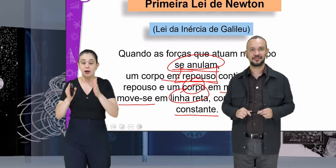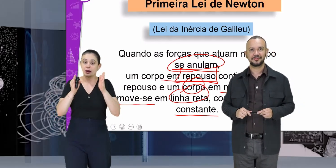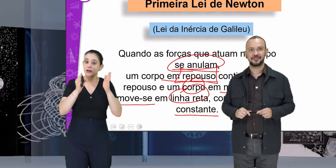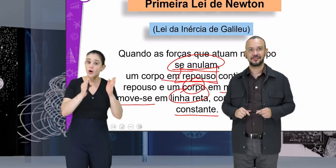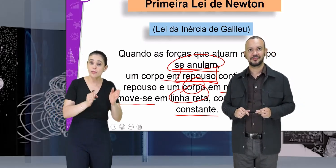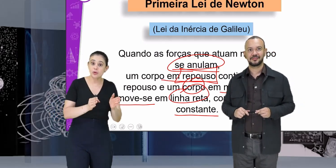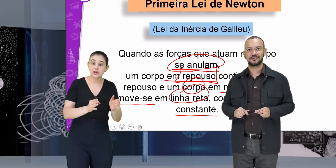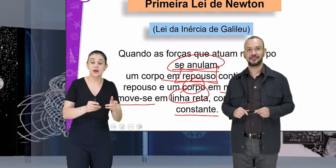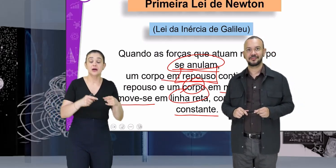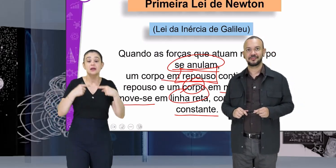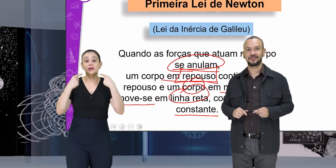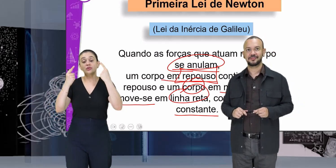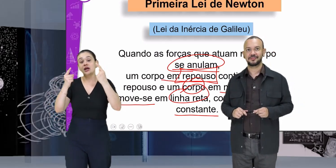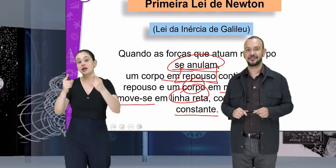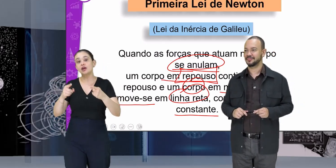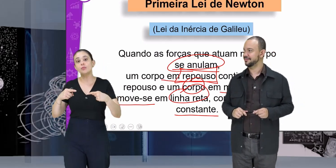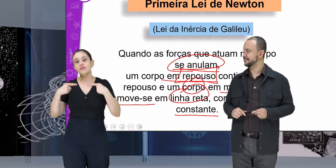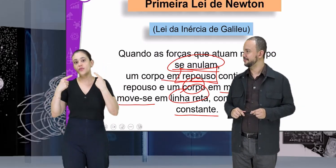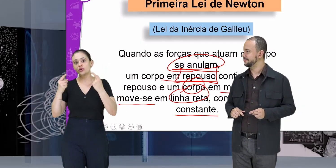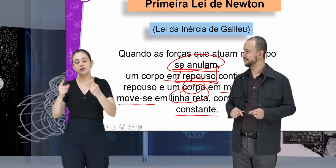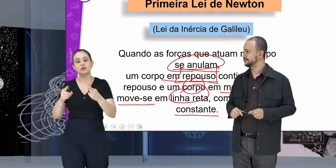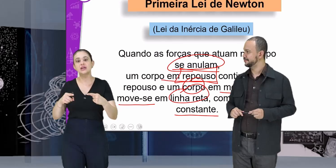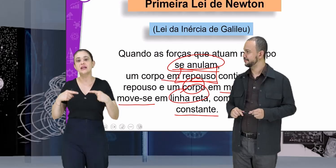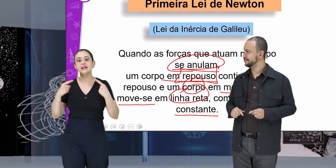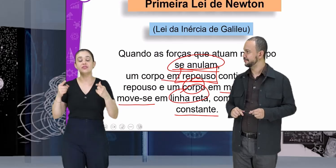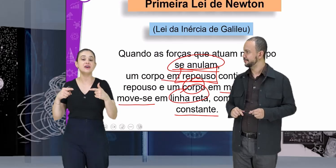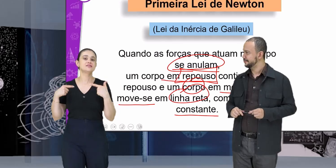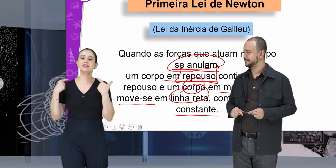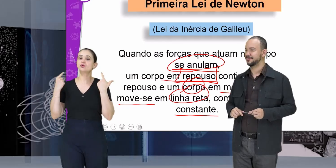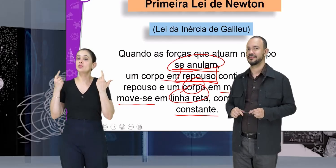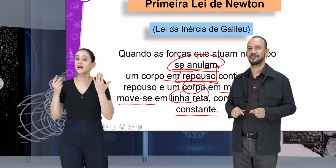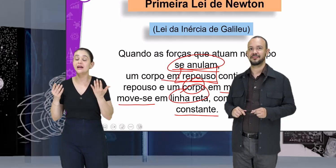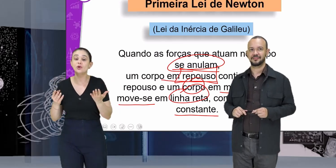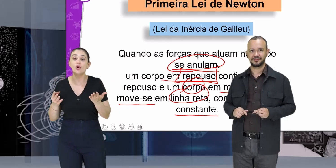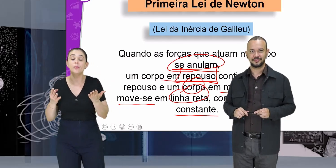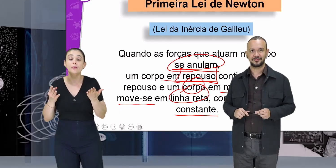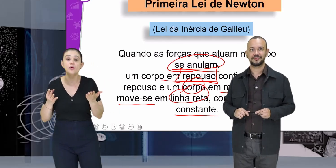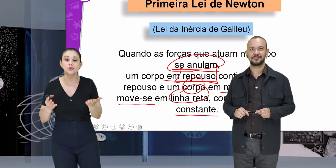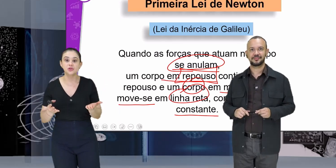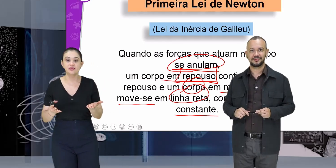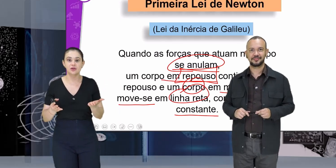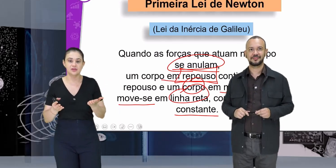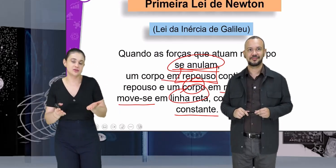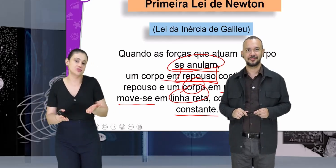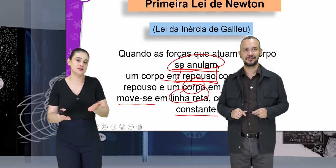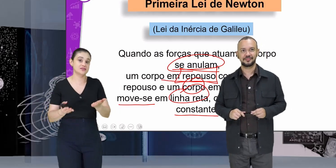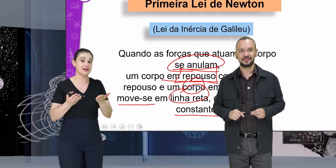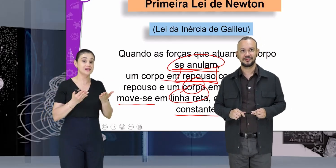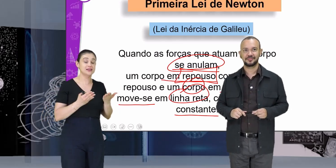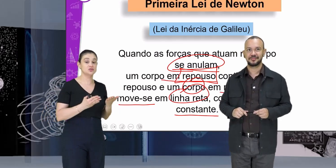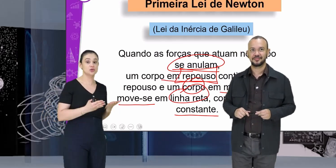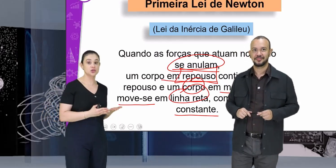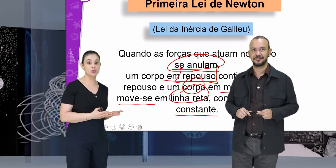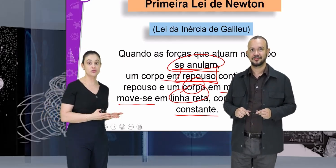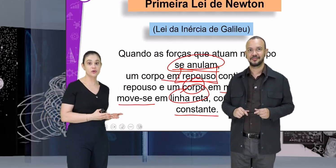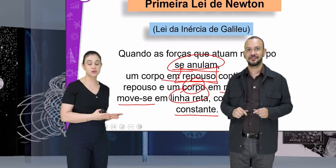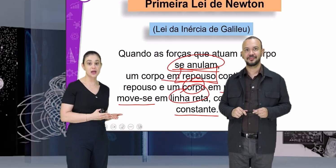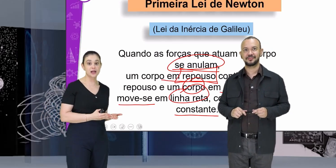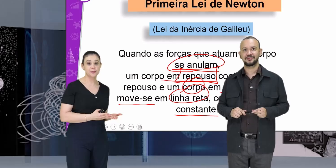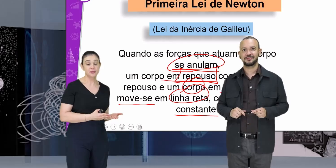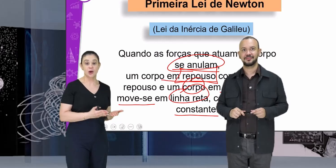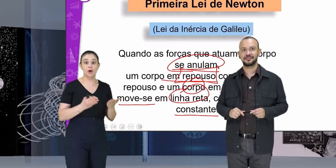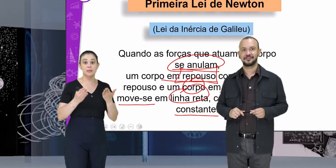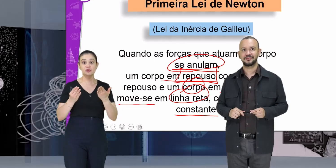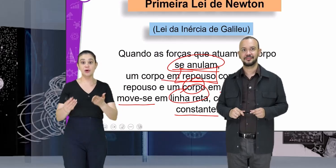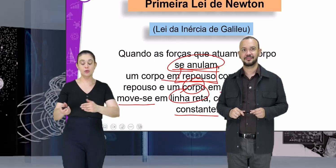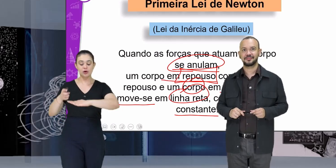seja, não muda, não tem nenhuma força, não tem nada fazendo com que aquele corpo mude de velocidade, ou seja, saia da zona de conforto